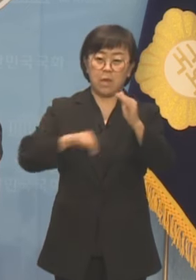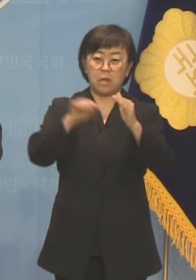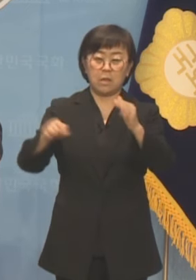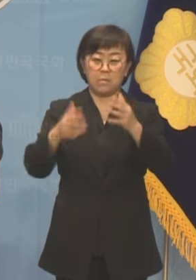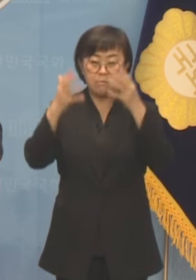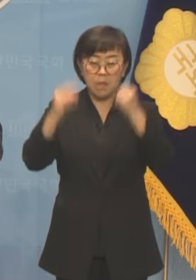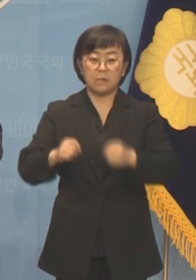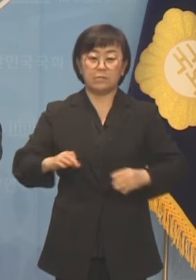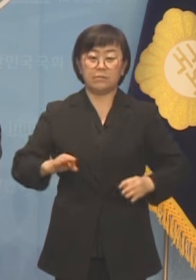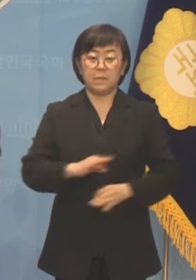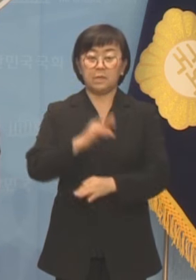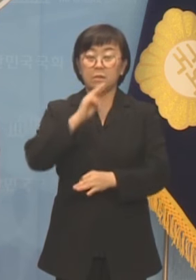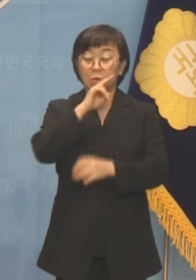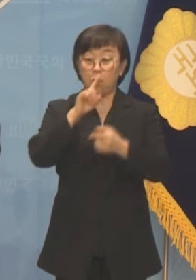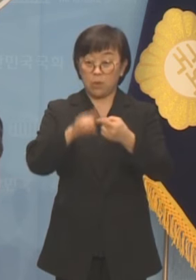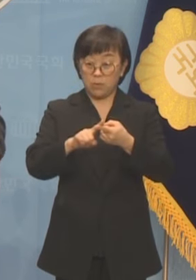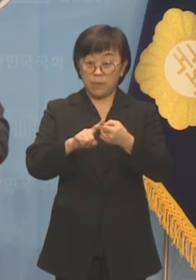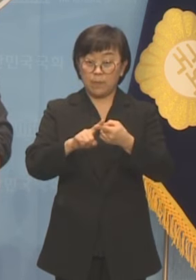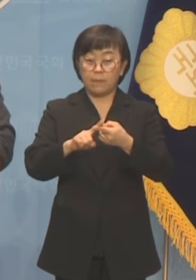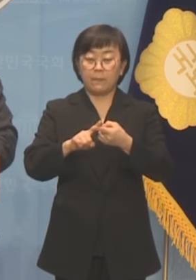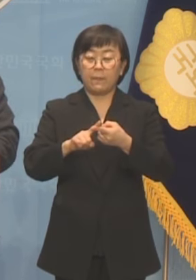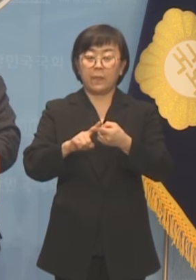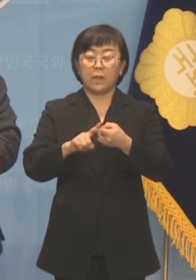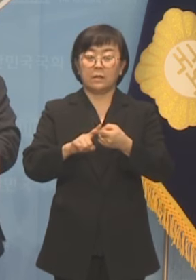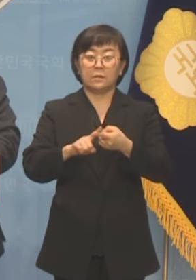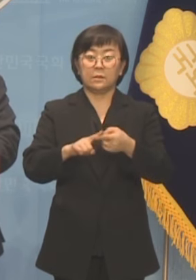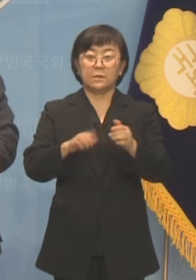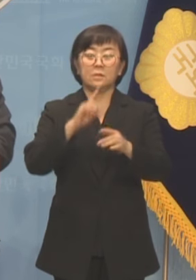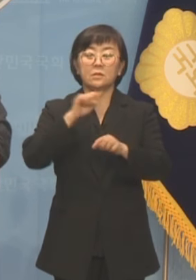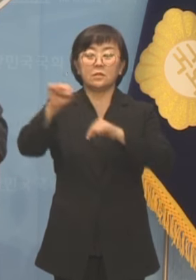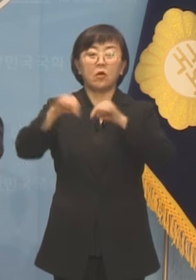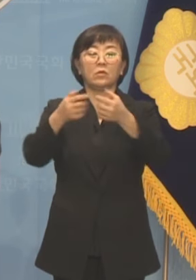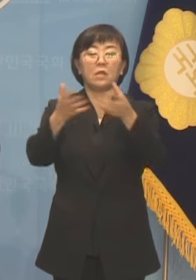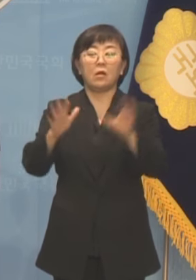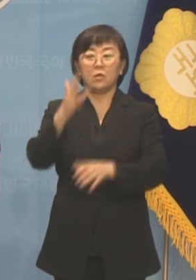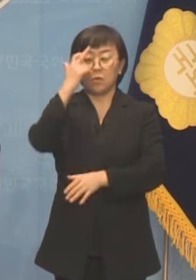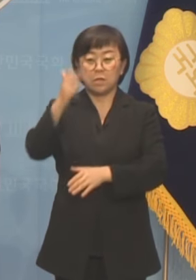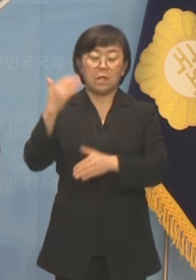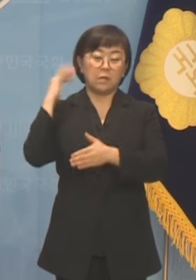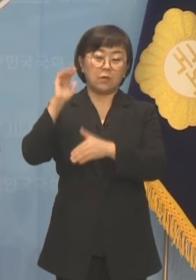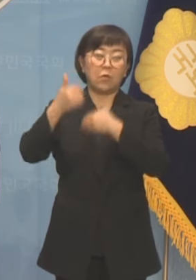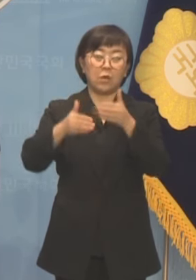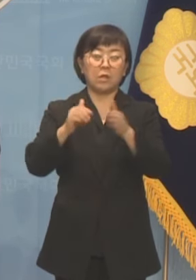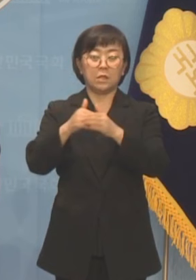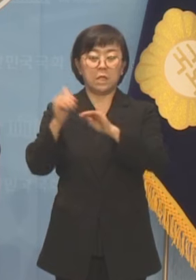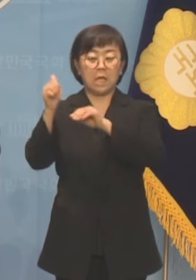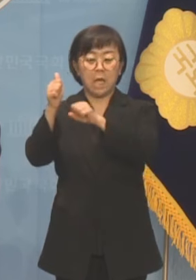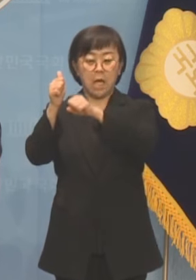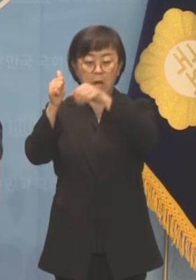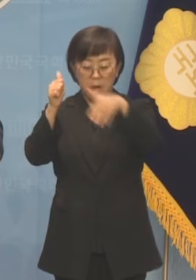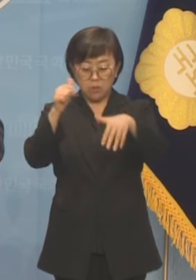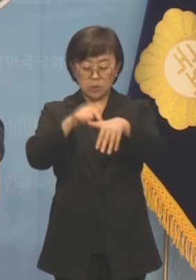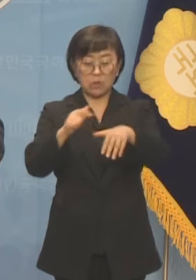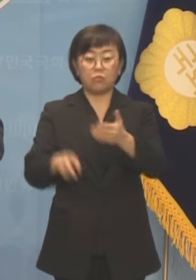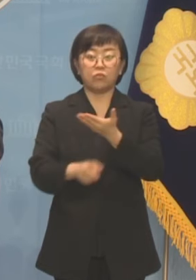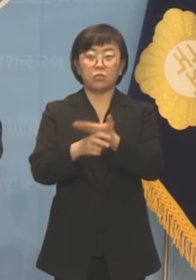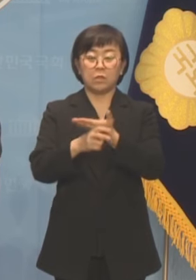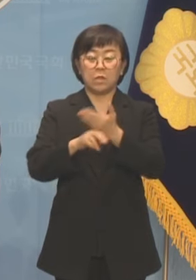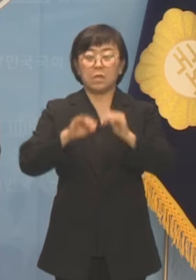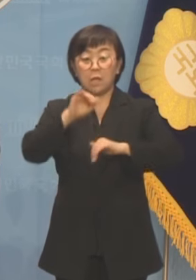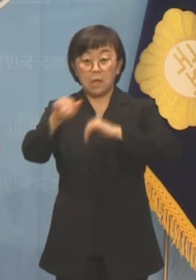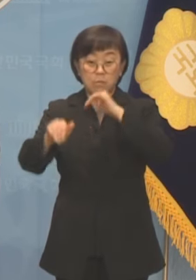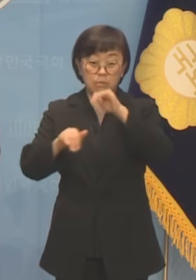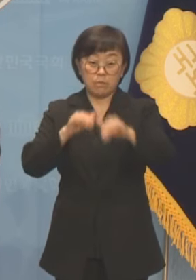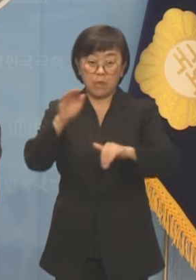수없이 많은 비리 그리고 아예 정당을 용산 대통령 집무실 하부 조직으로 불법적으로 개입하고